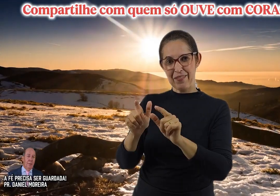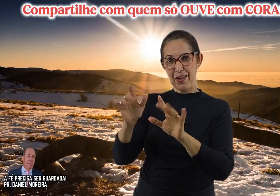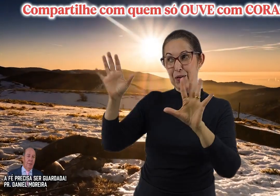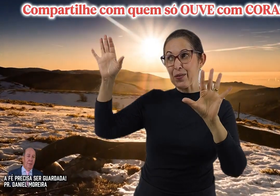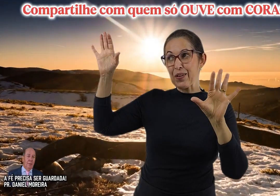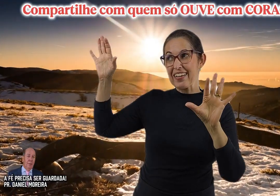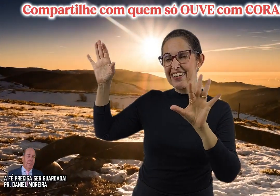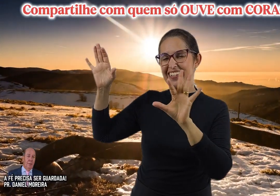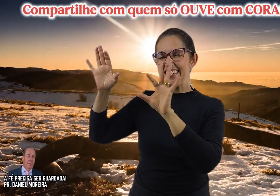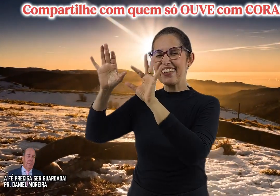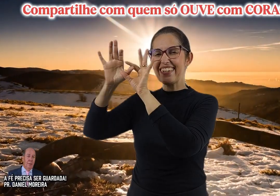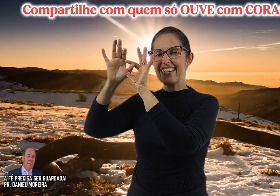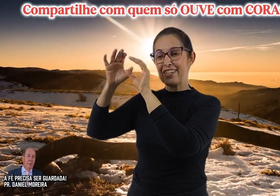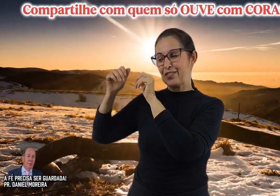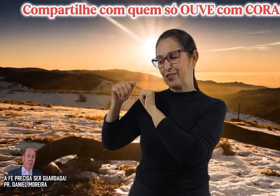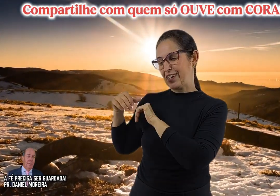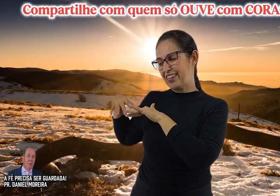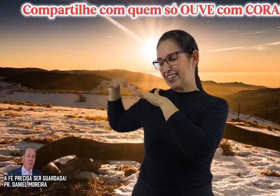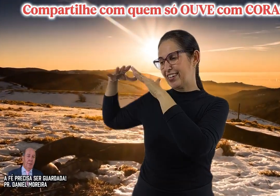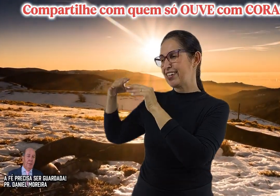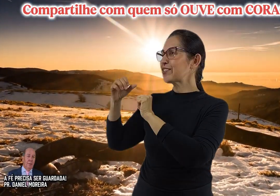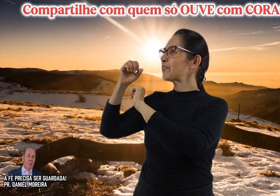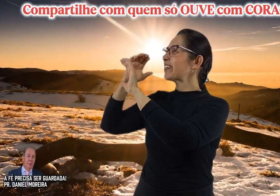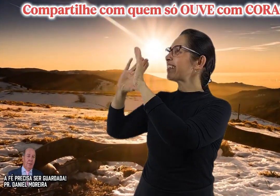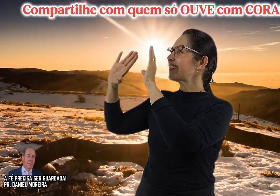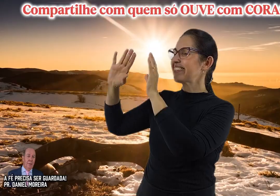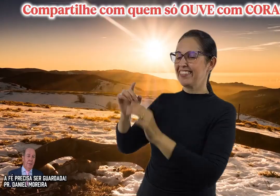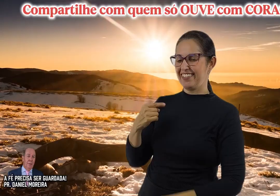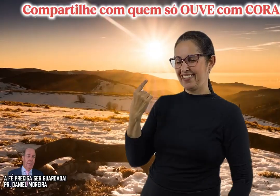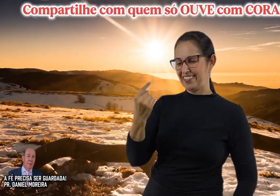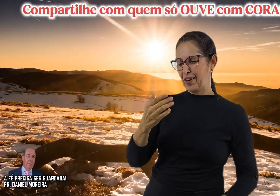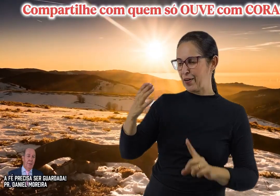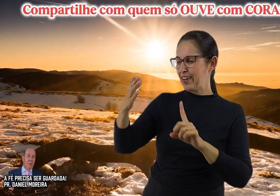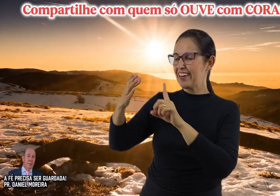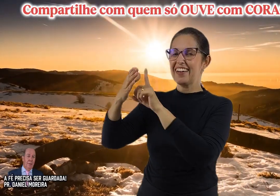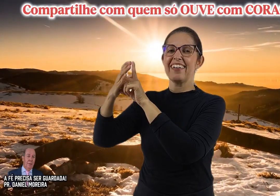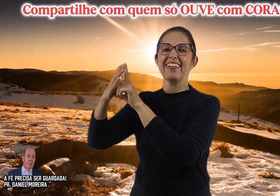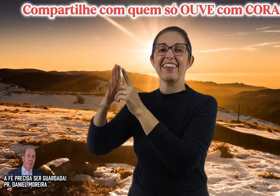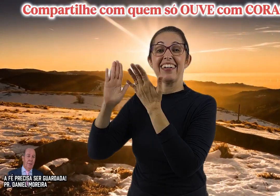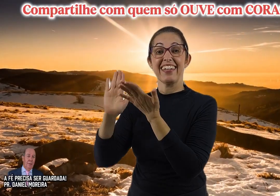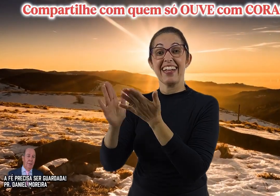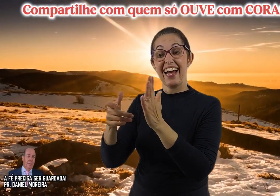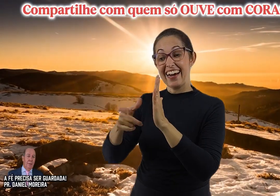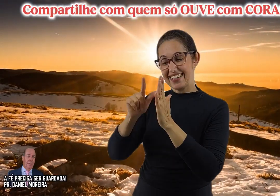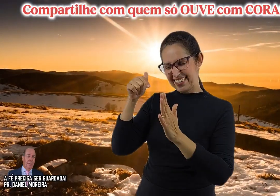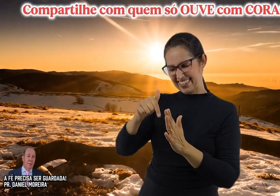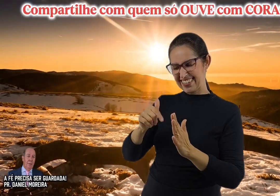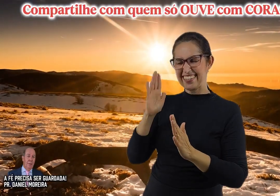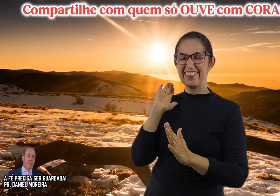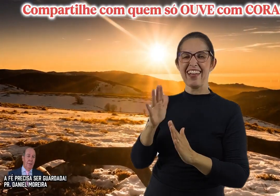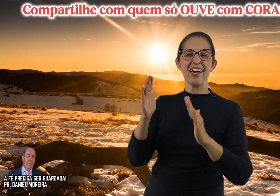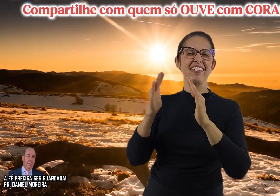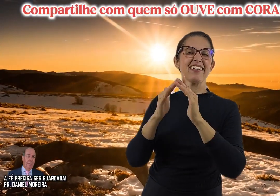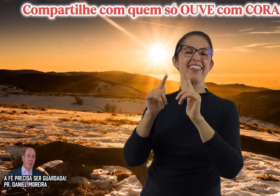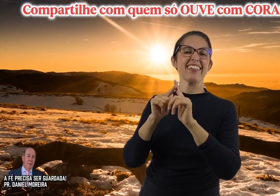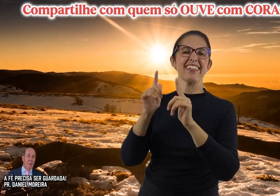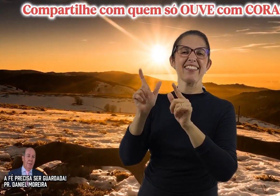unir à canção dos anjos. Mas a igreja fiel já canta aqui